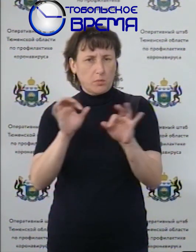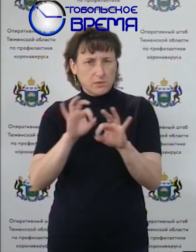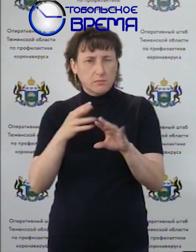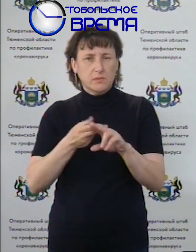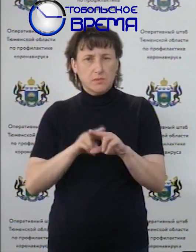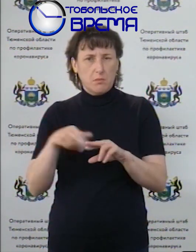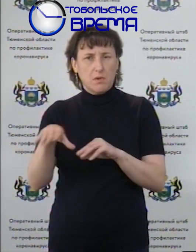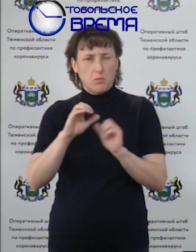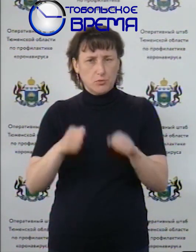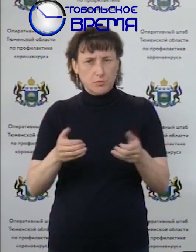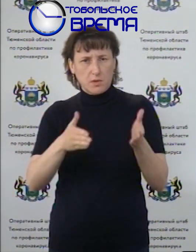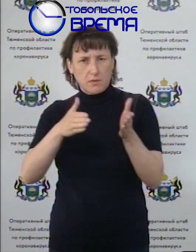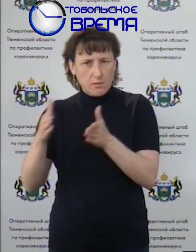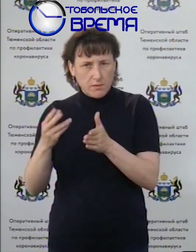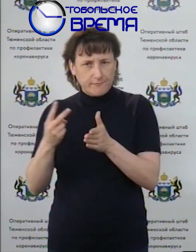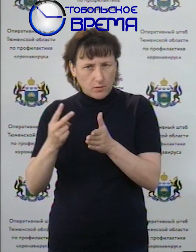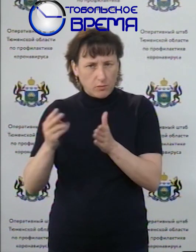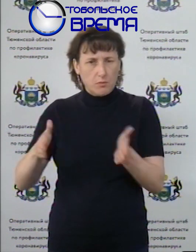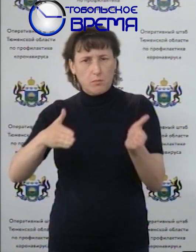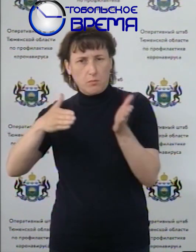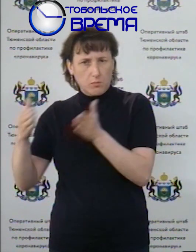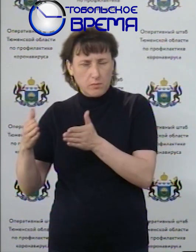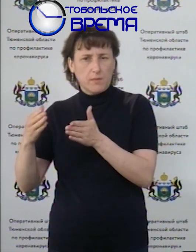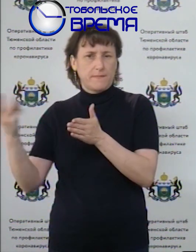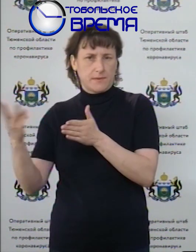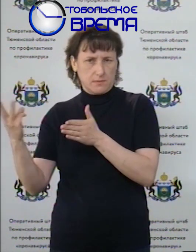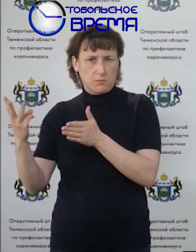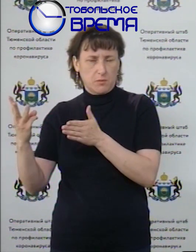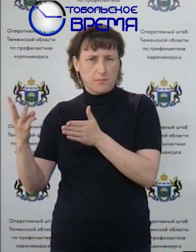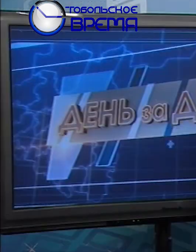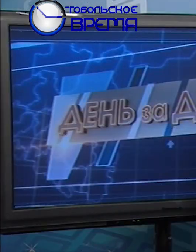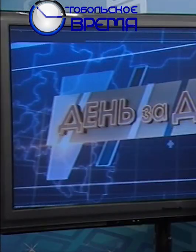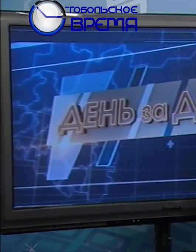то тогда мы сможем перейти поэтапно ко второму этапу и к третьему.